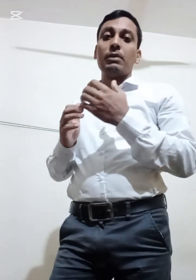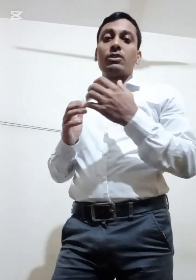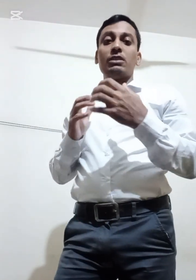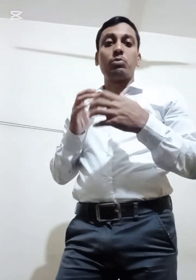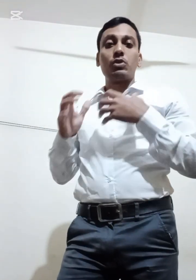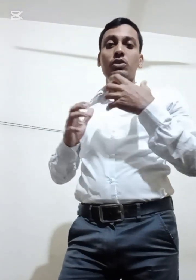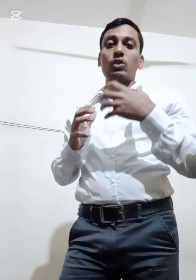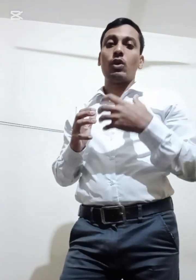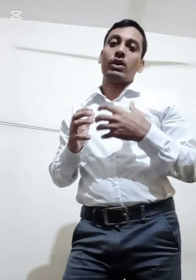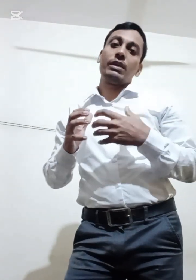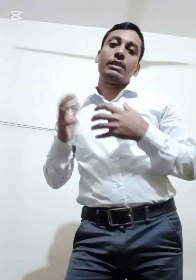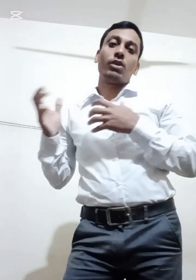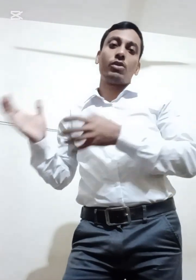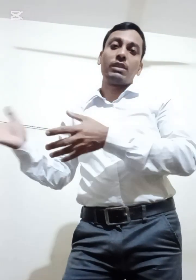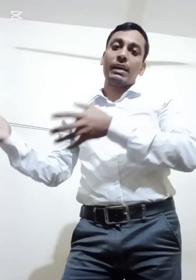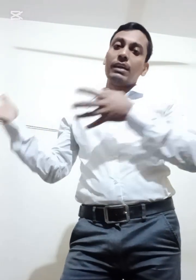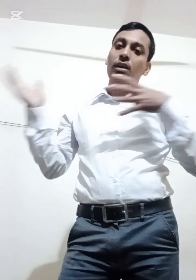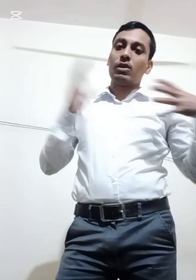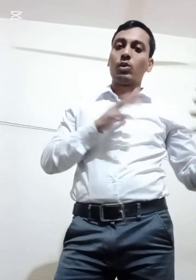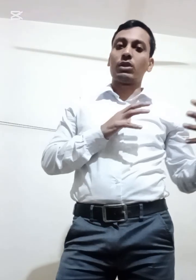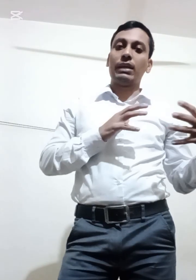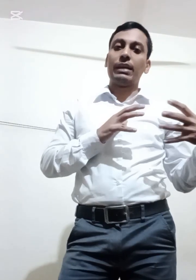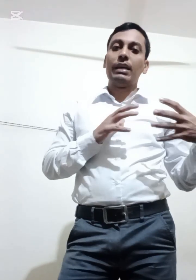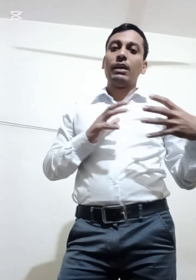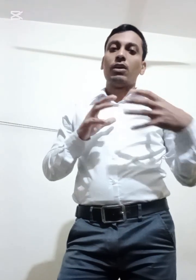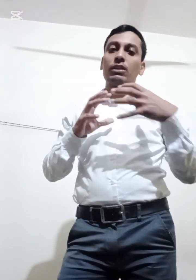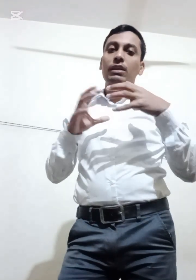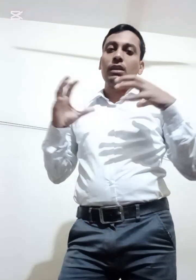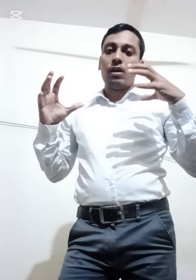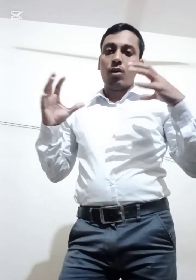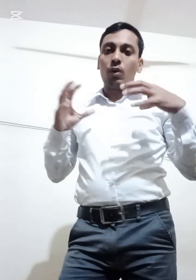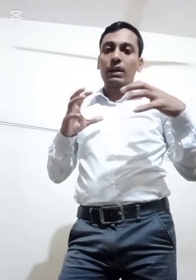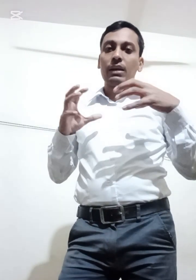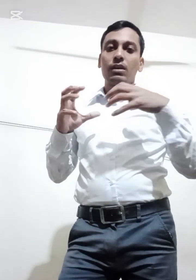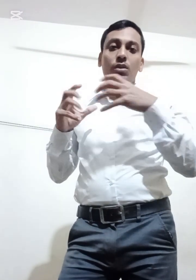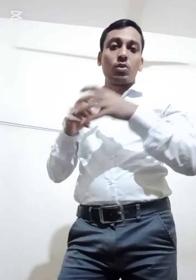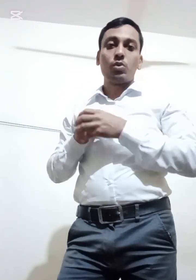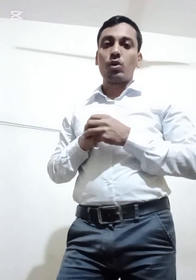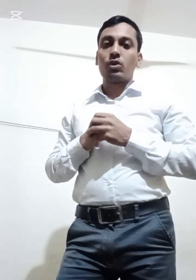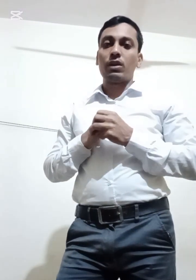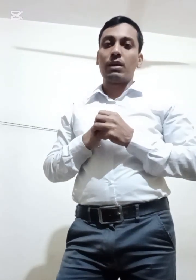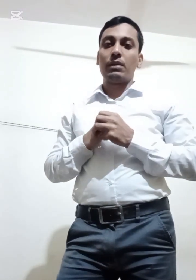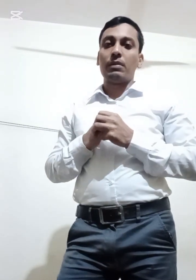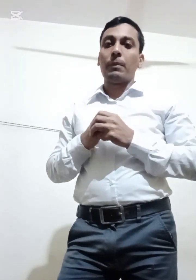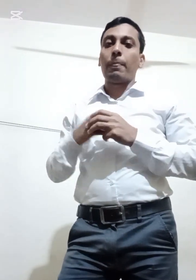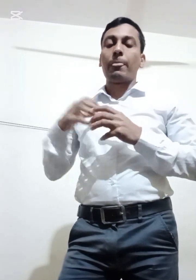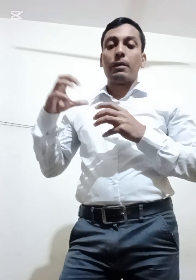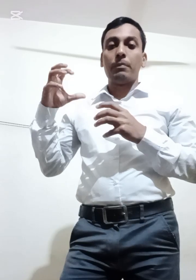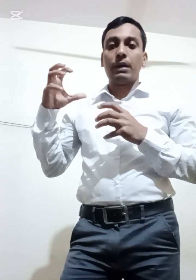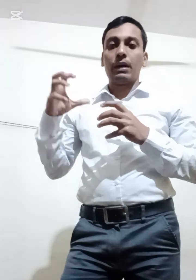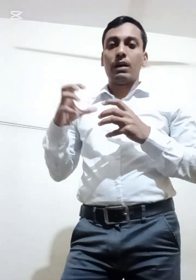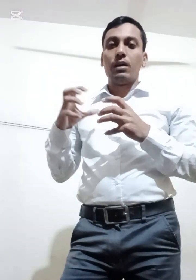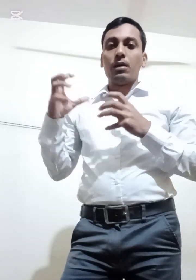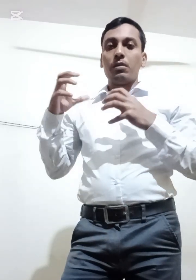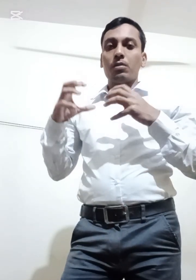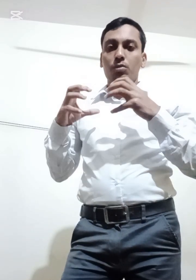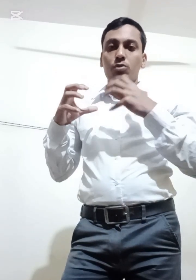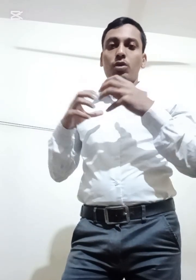যদি পরিচিত হয় তখন তাকে ঢুকতে দেয়। অর্থাৎ অনাকাঙ্ক্ষিত কোনো দুর্ঘটনা বা কোনো